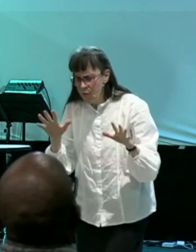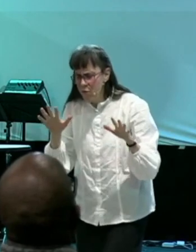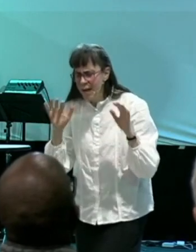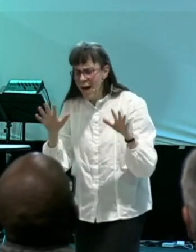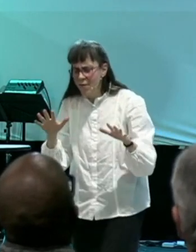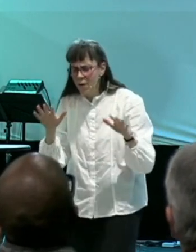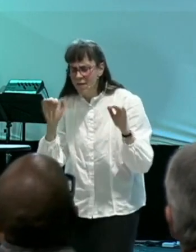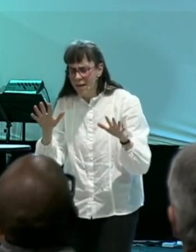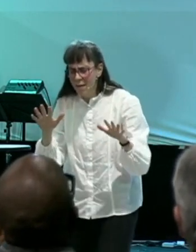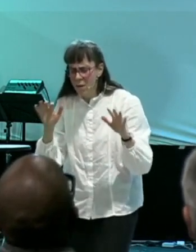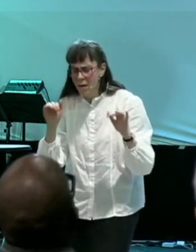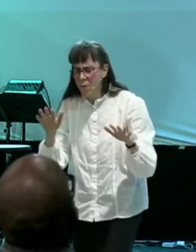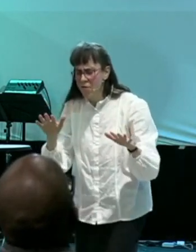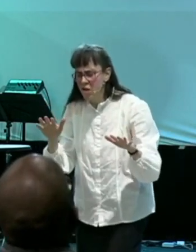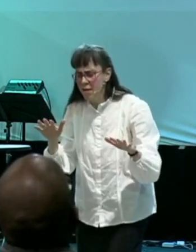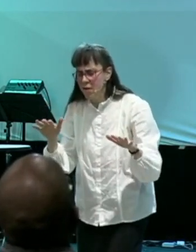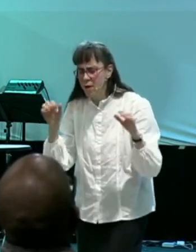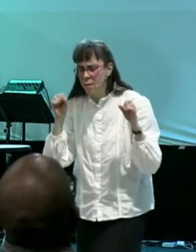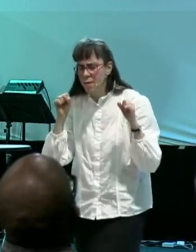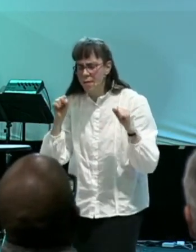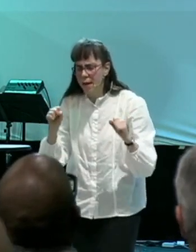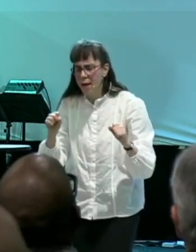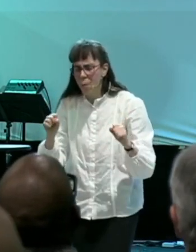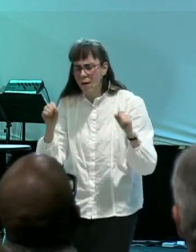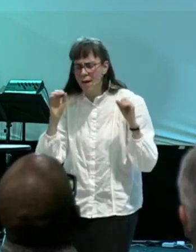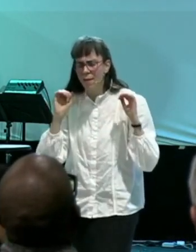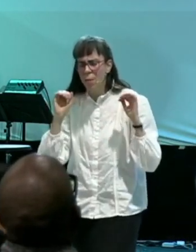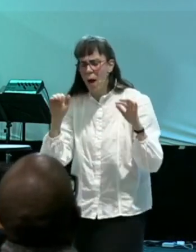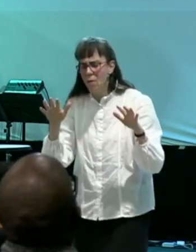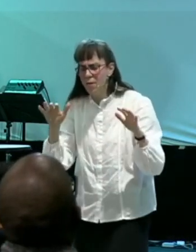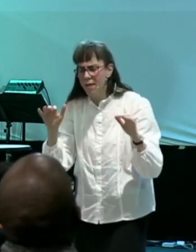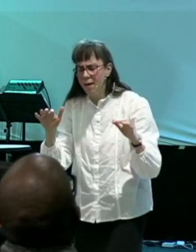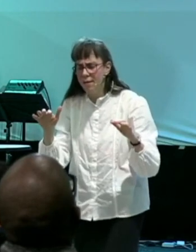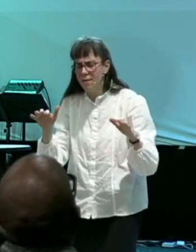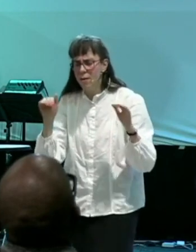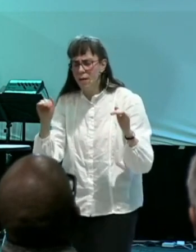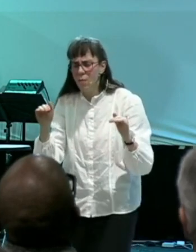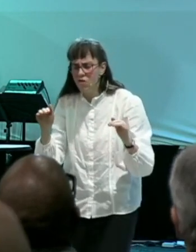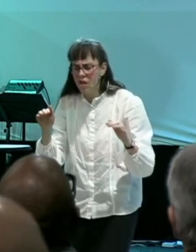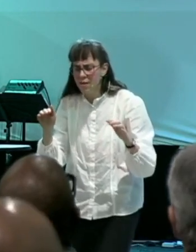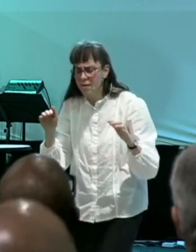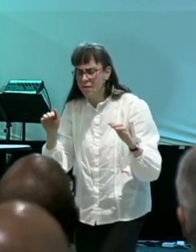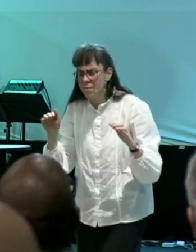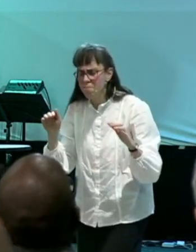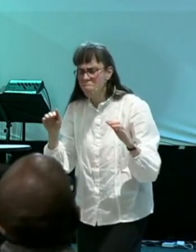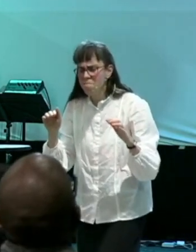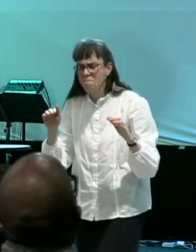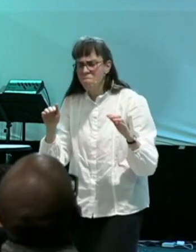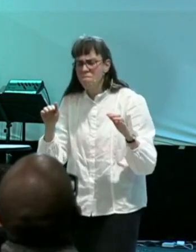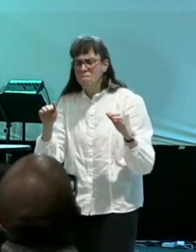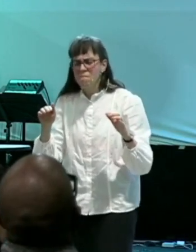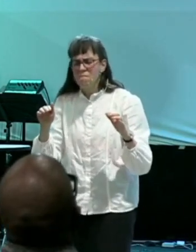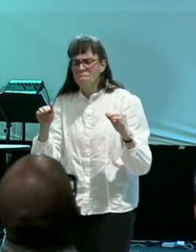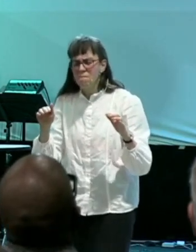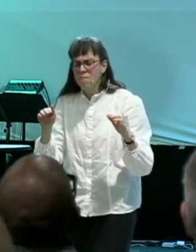Jésus. Seigneur, nous nous levons contre les puissances des ténèbres au nom de Jésus. Seigneur, qui veulent toujours